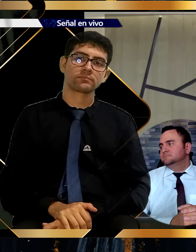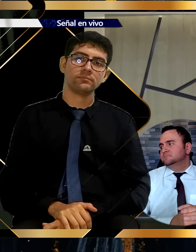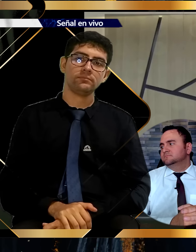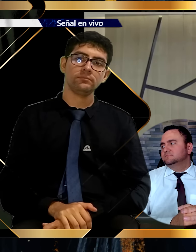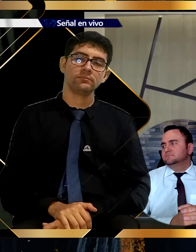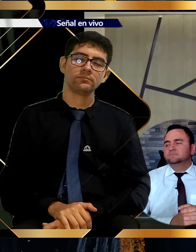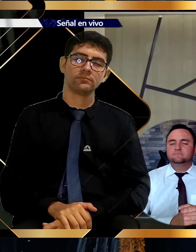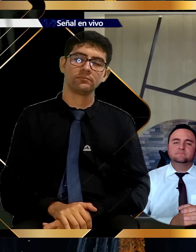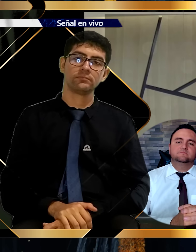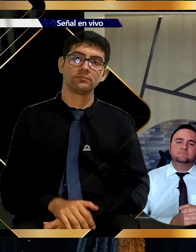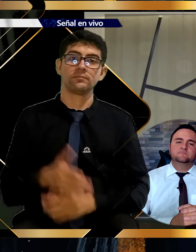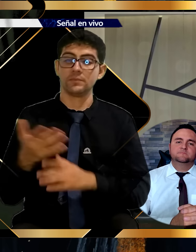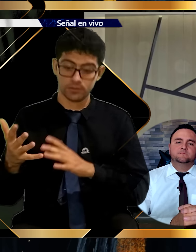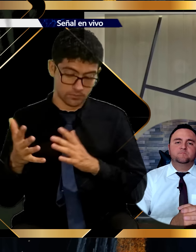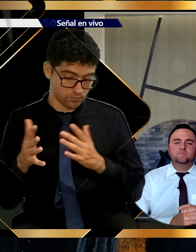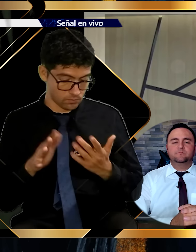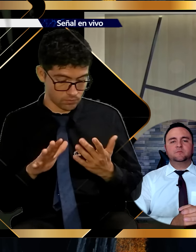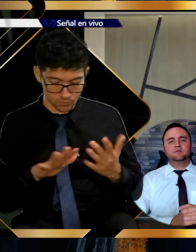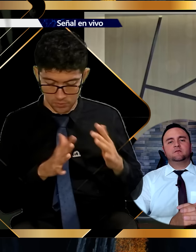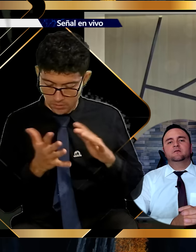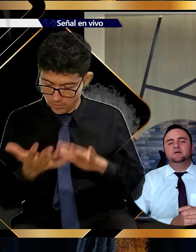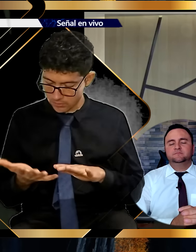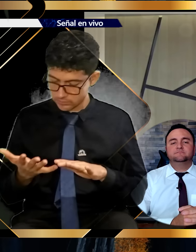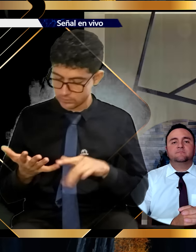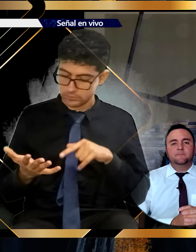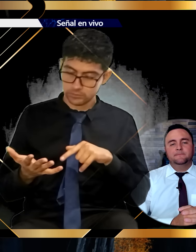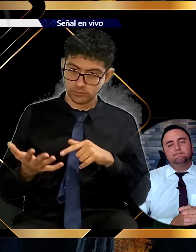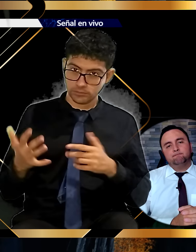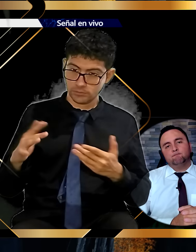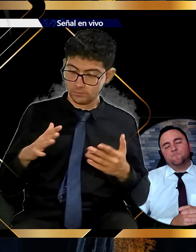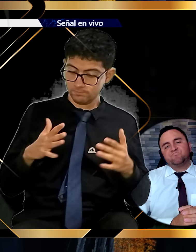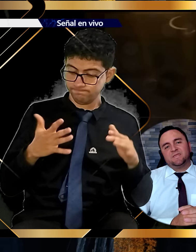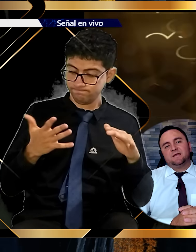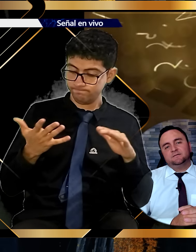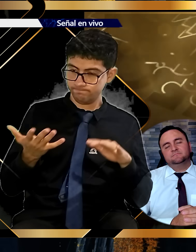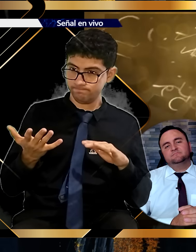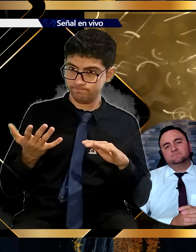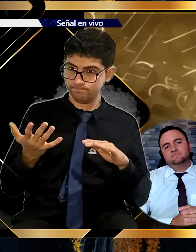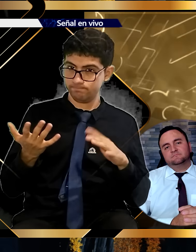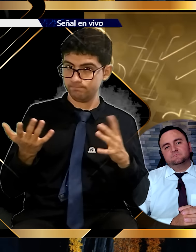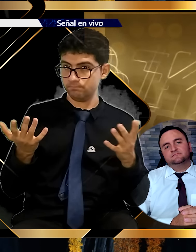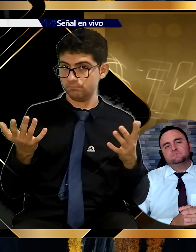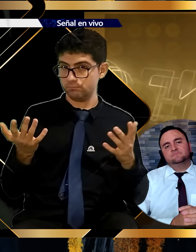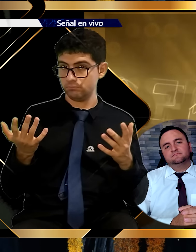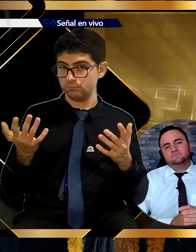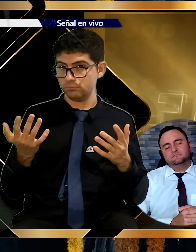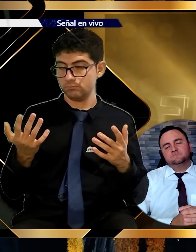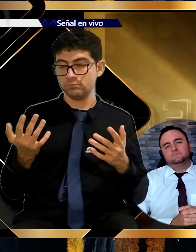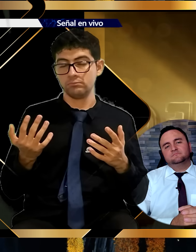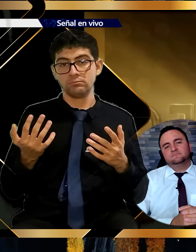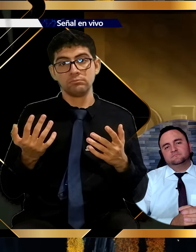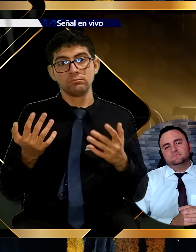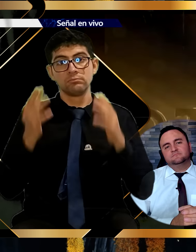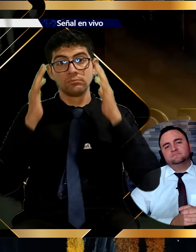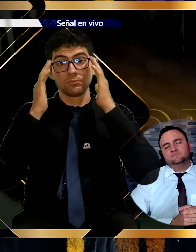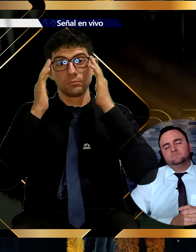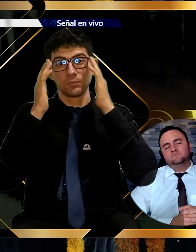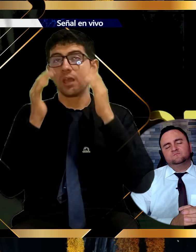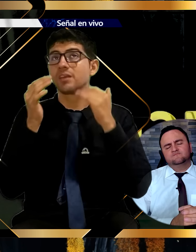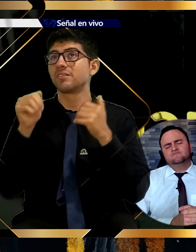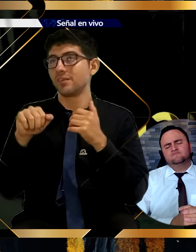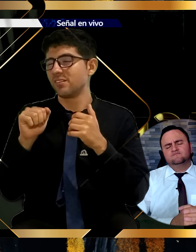Porque si la muerte llega, si la muerte llega, a veces la gente dice, ay, ojalá viniera la muerte y me llevara de una